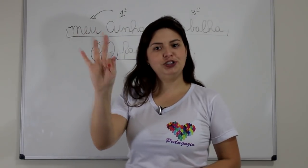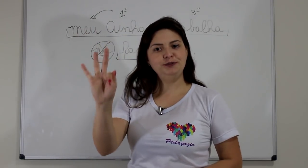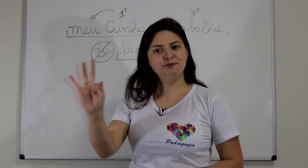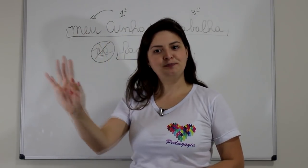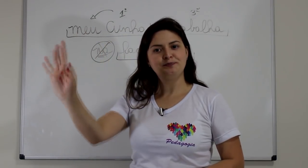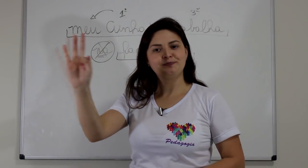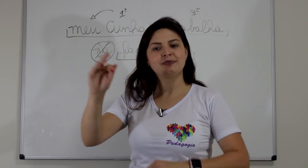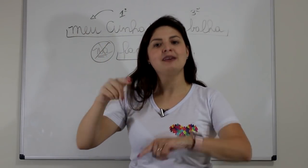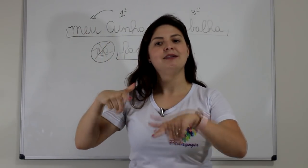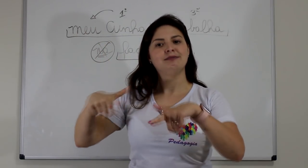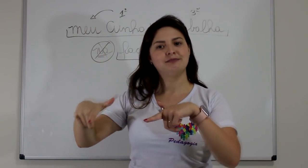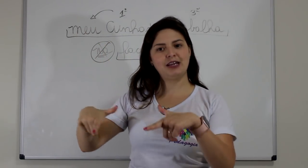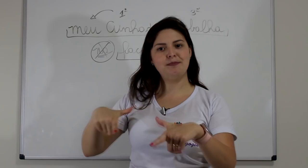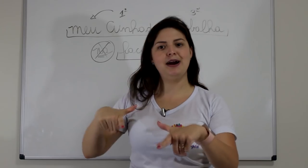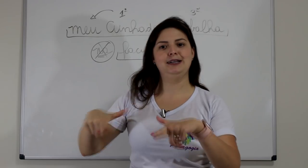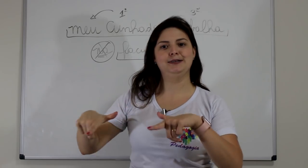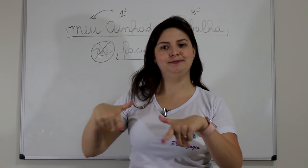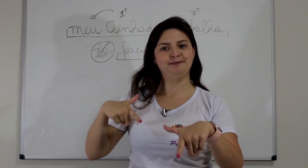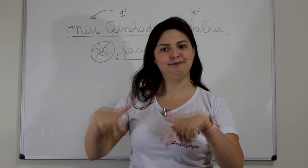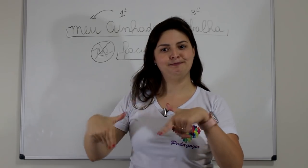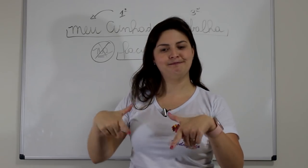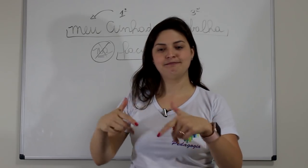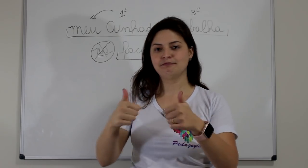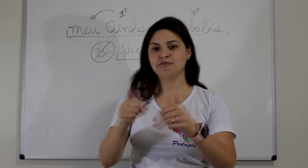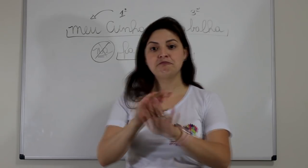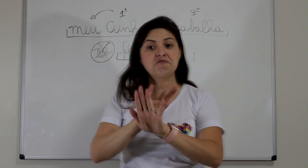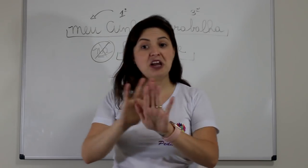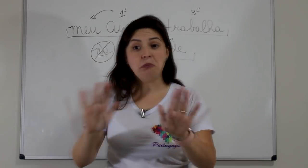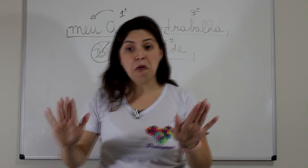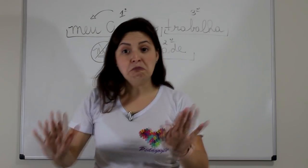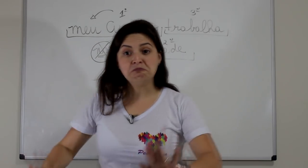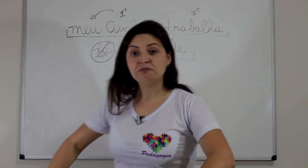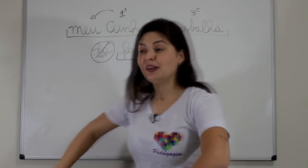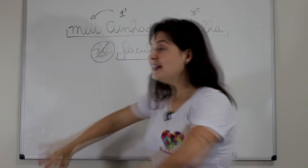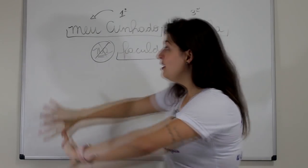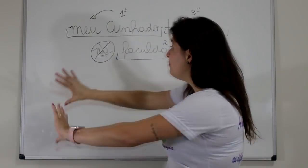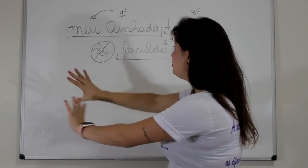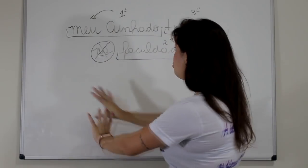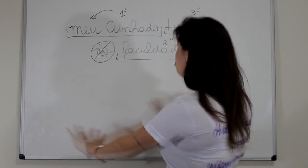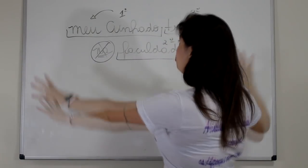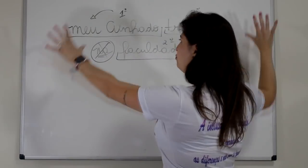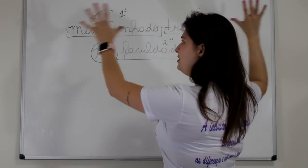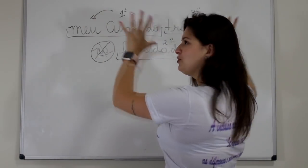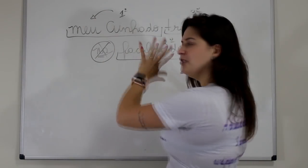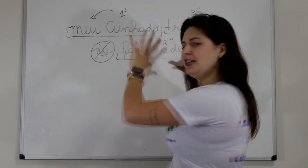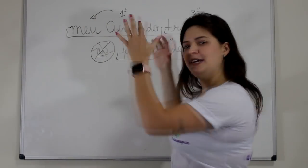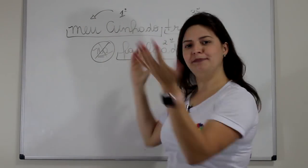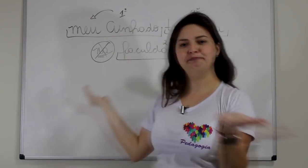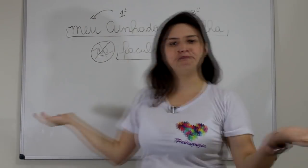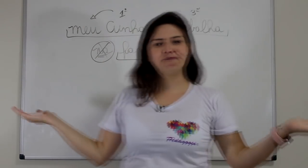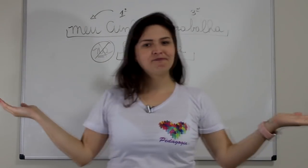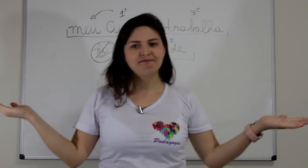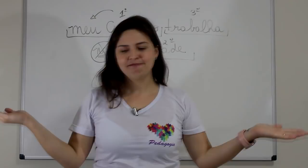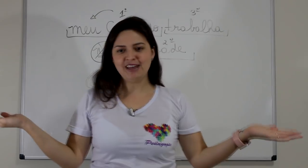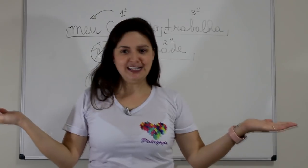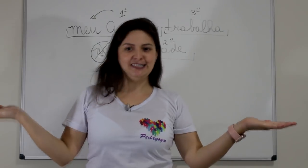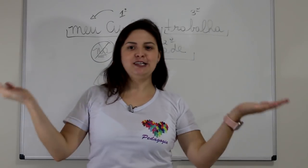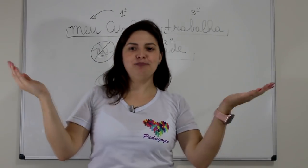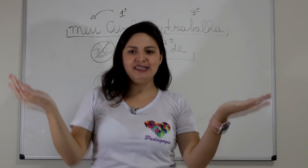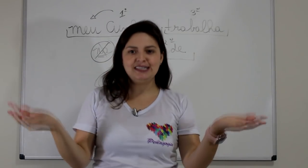faculdade, trabalha. Acabou. Eu fiz tudo isso daqui nessa